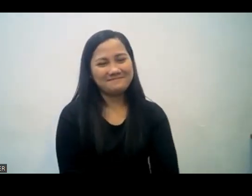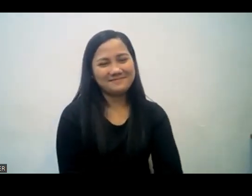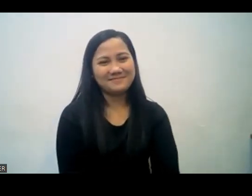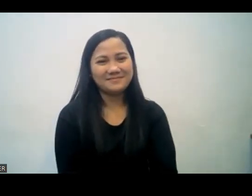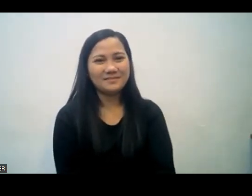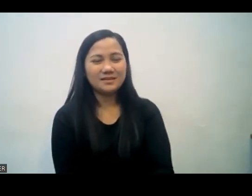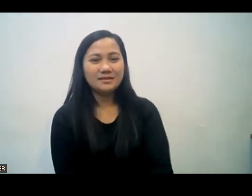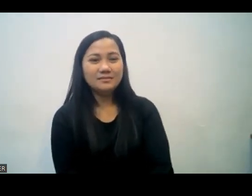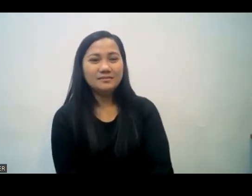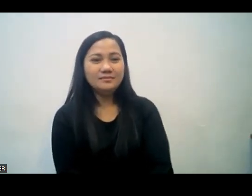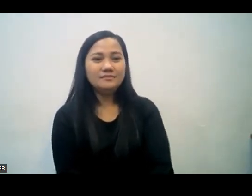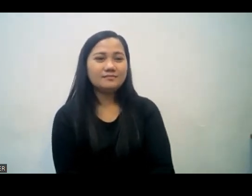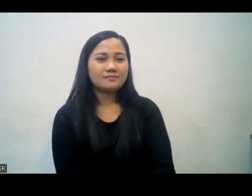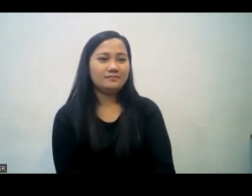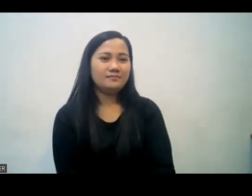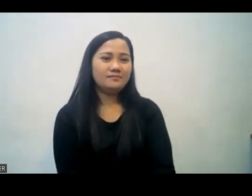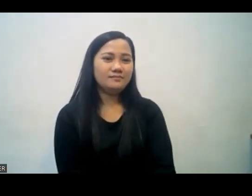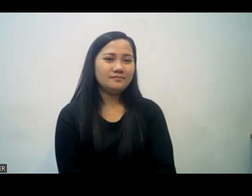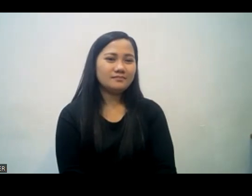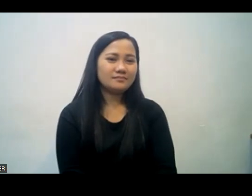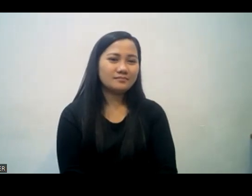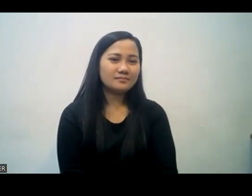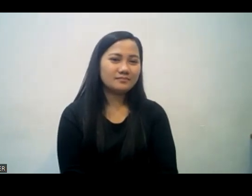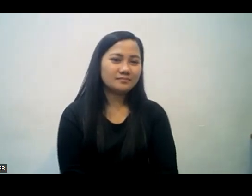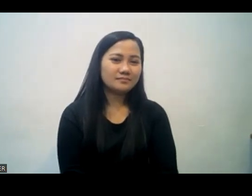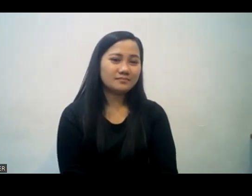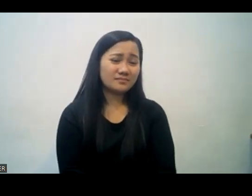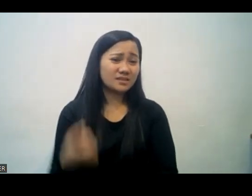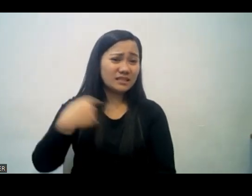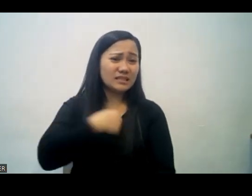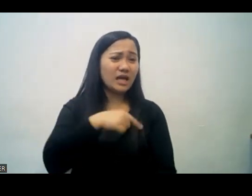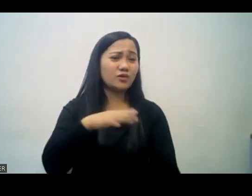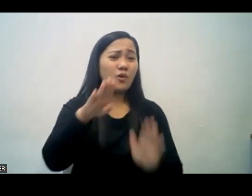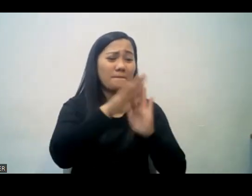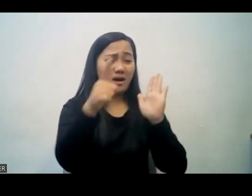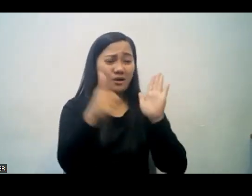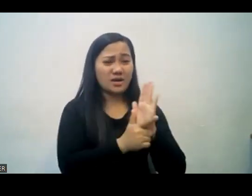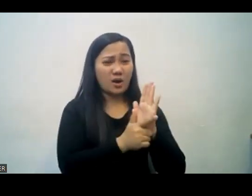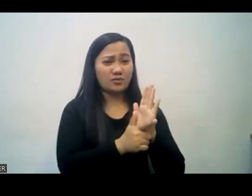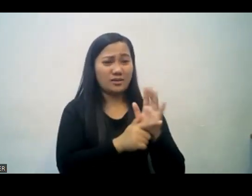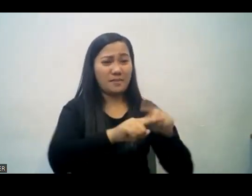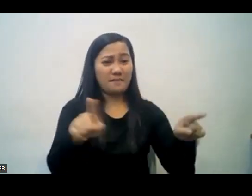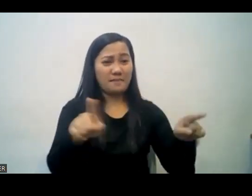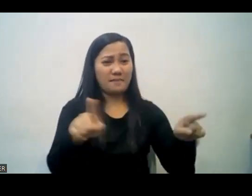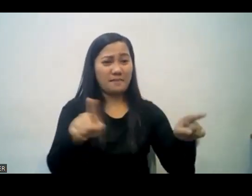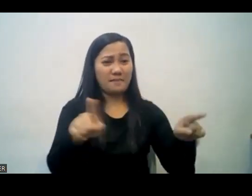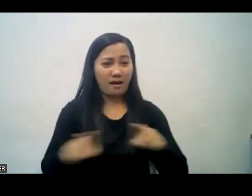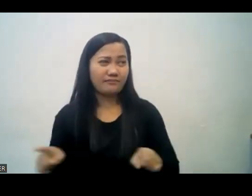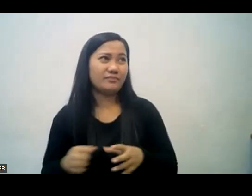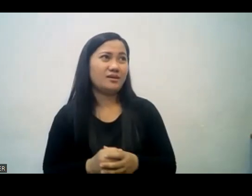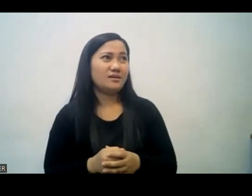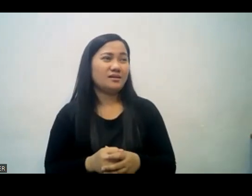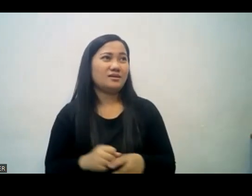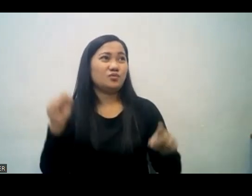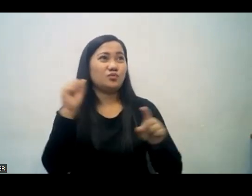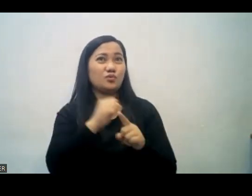though the backgrounds were social social the social